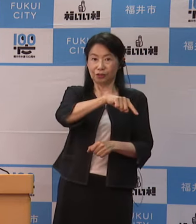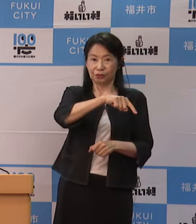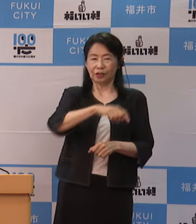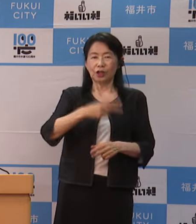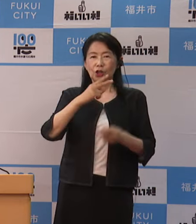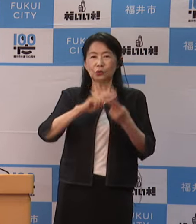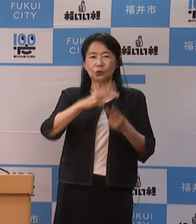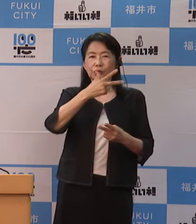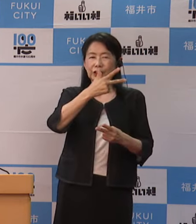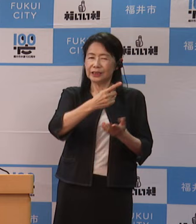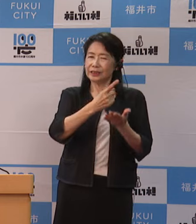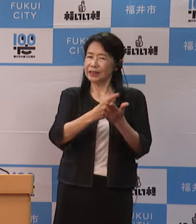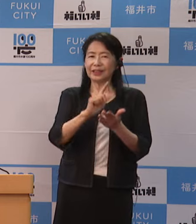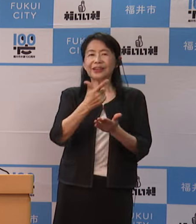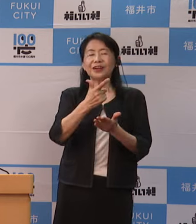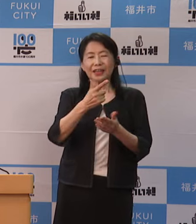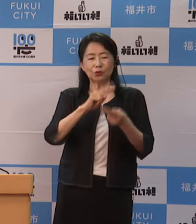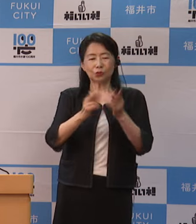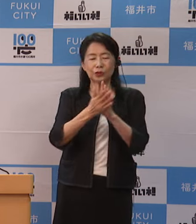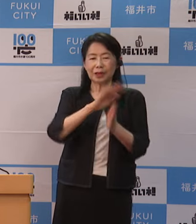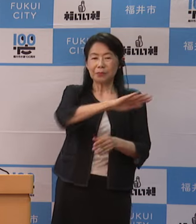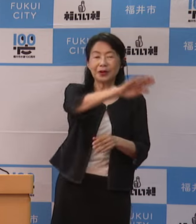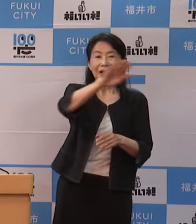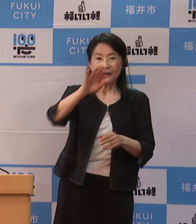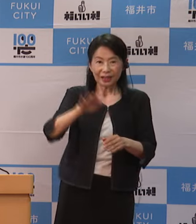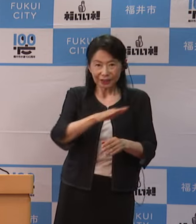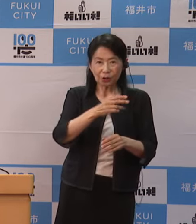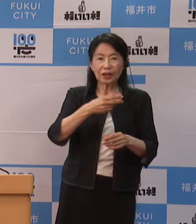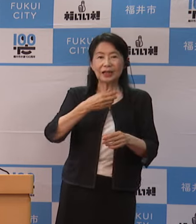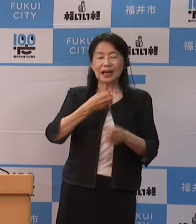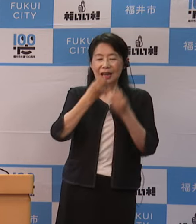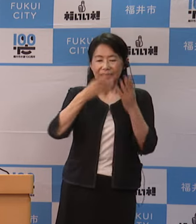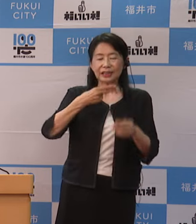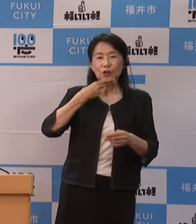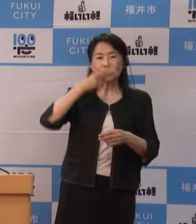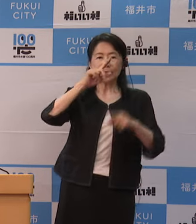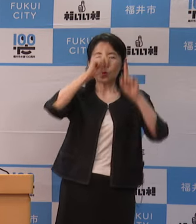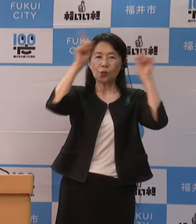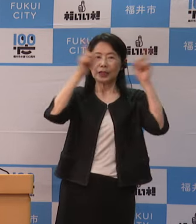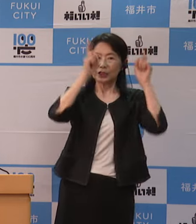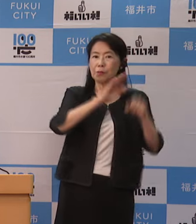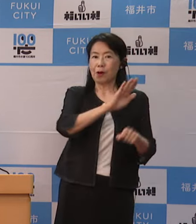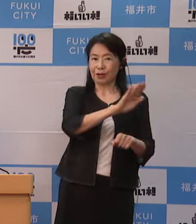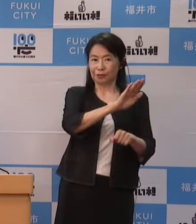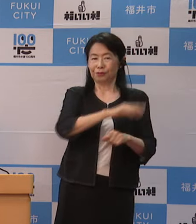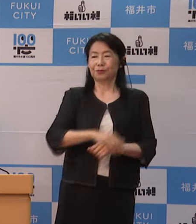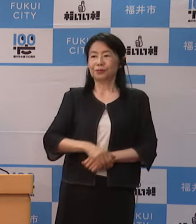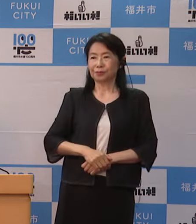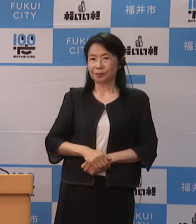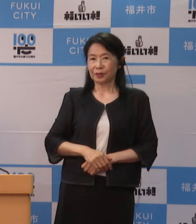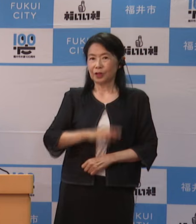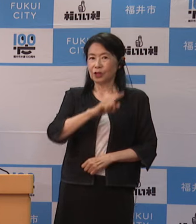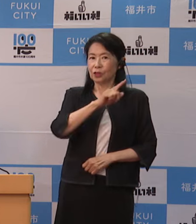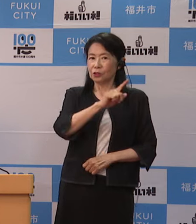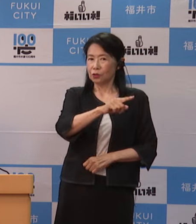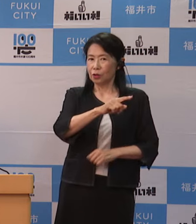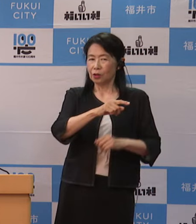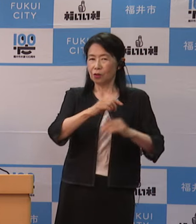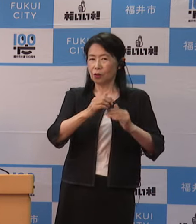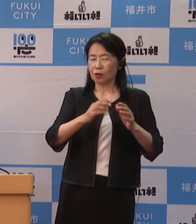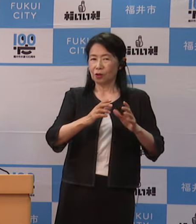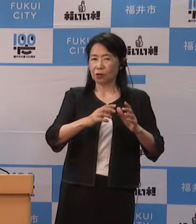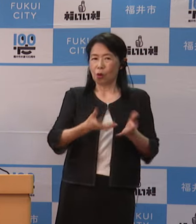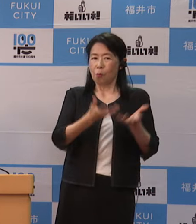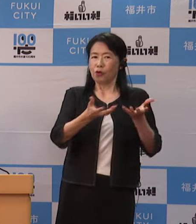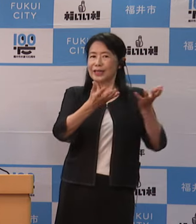福井市じゃないだけじゃないんですけども、そんなフェスタをやってますけども、それをこう大きくしていくというか、そ